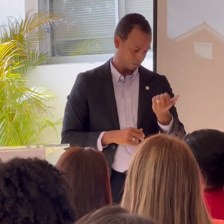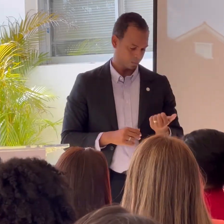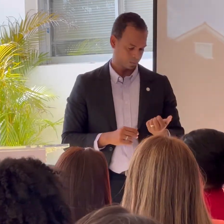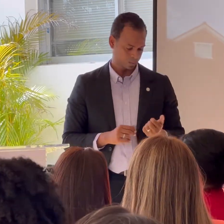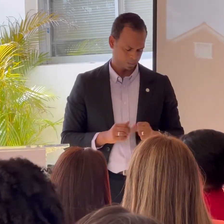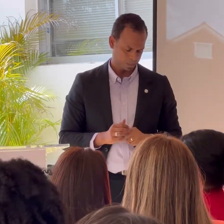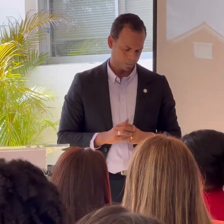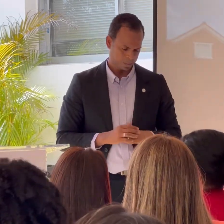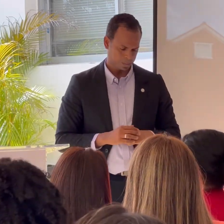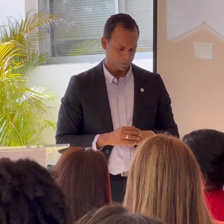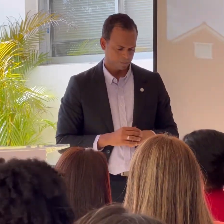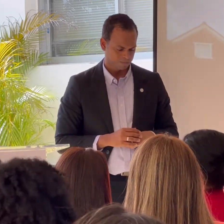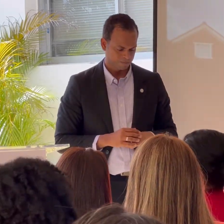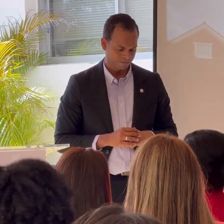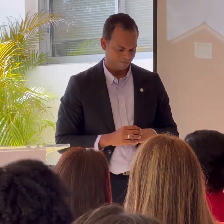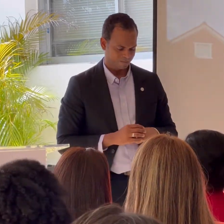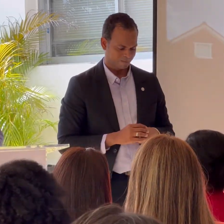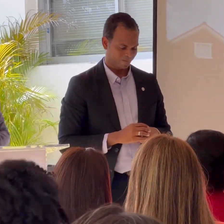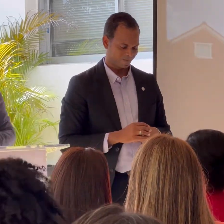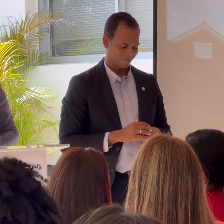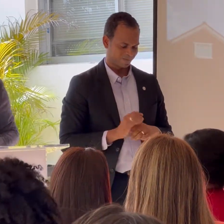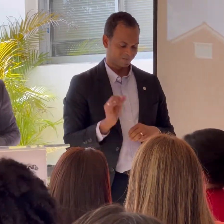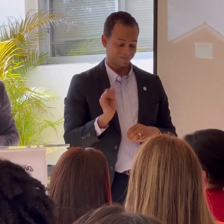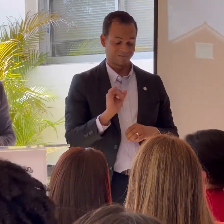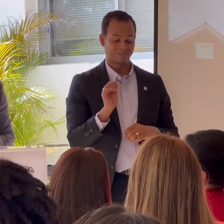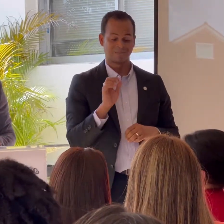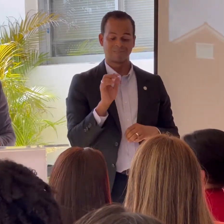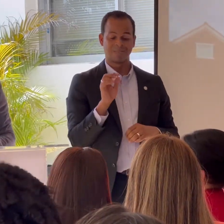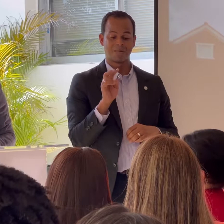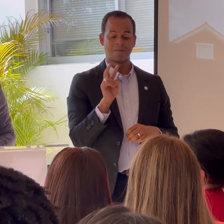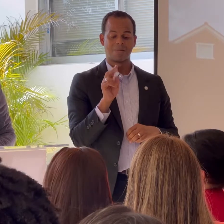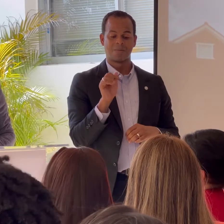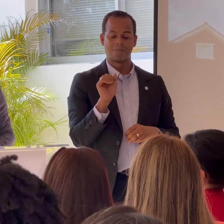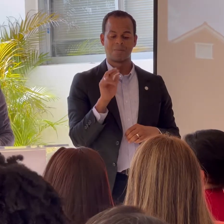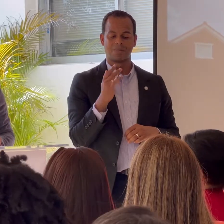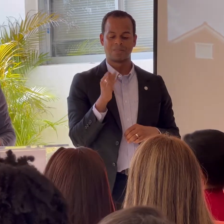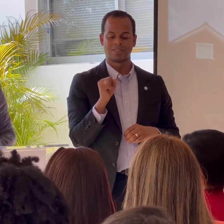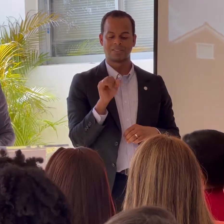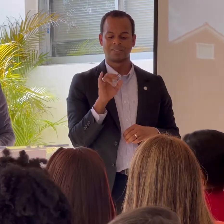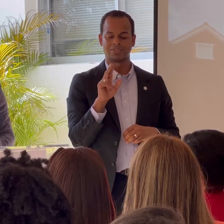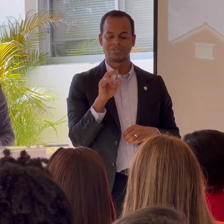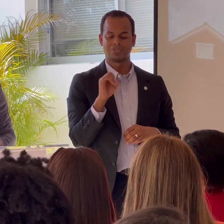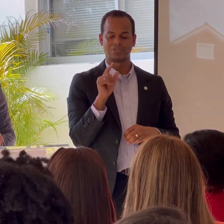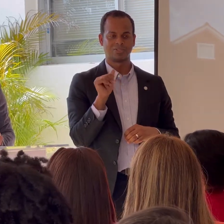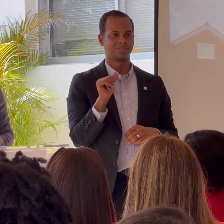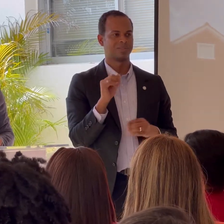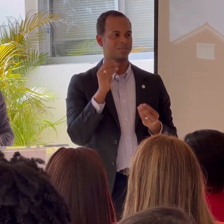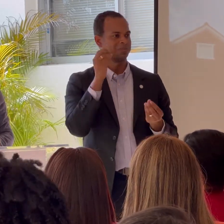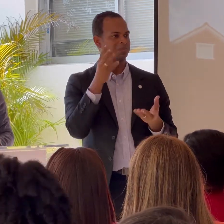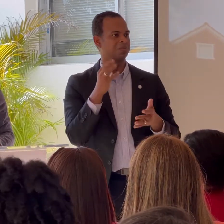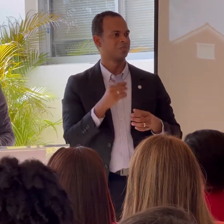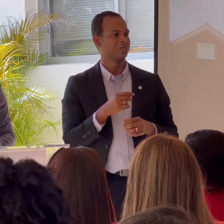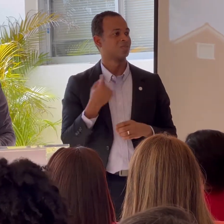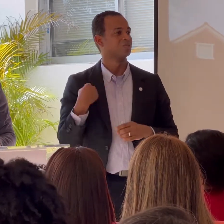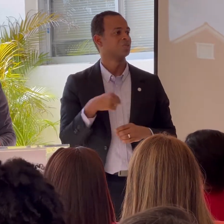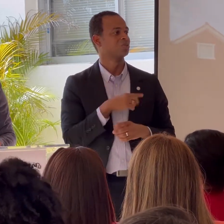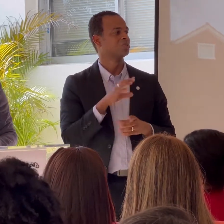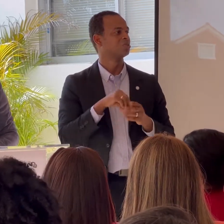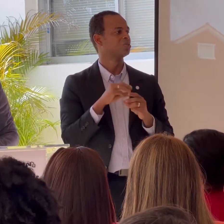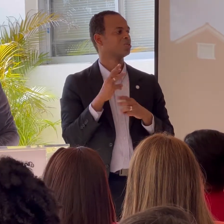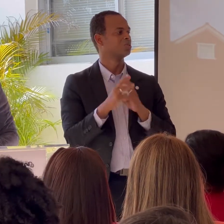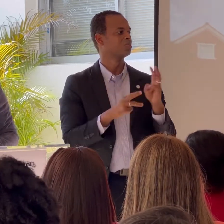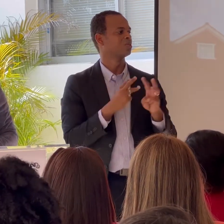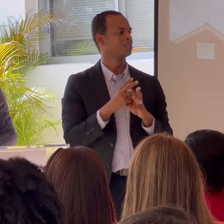Como decía Vargas Llosa, que estamos en un mundo y vivimos en